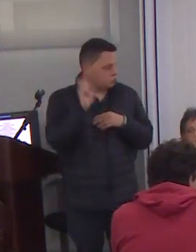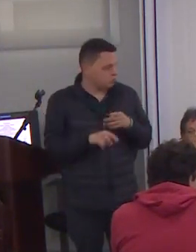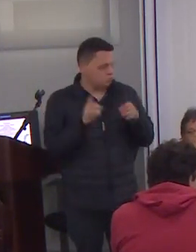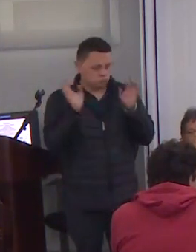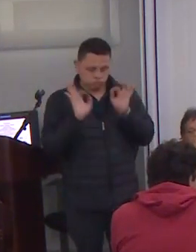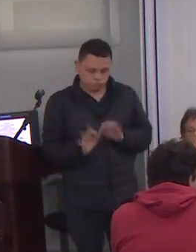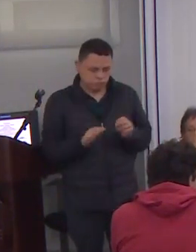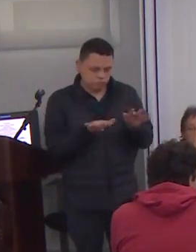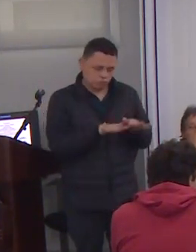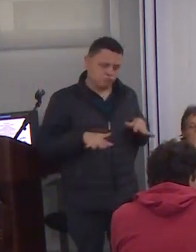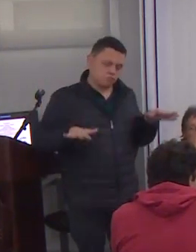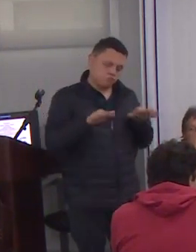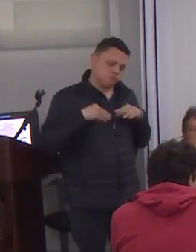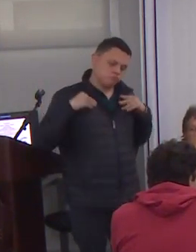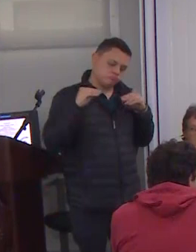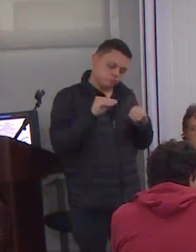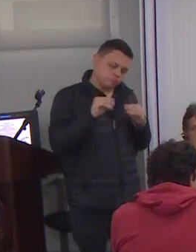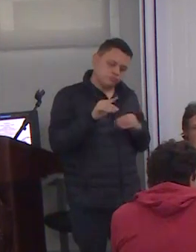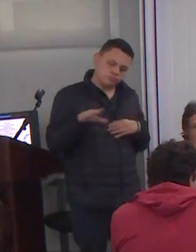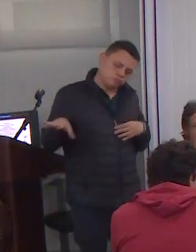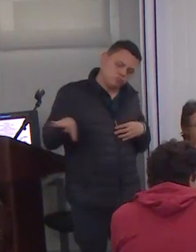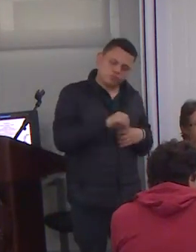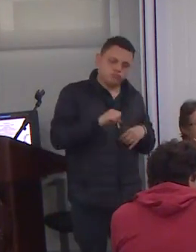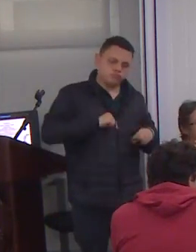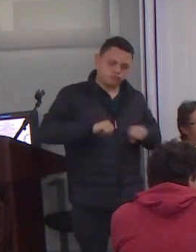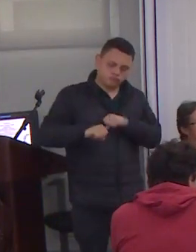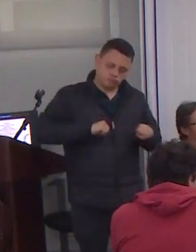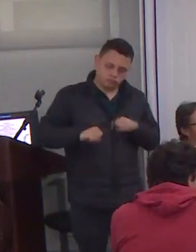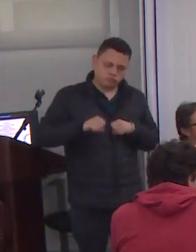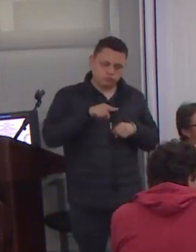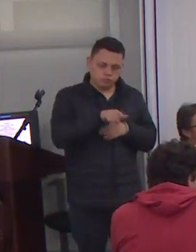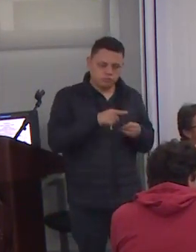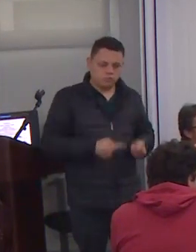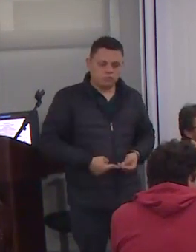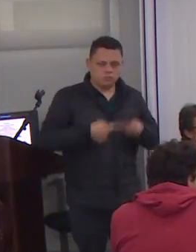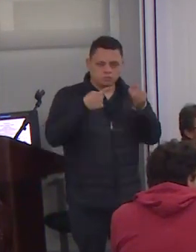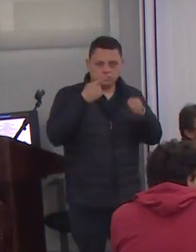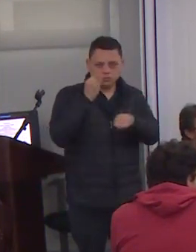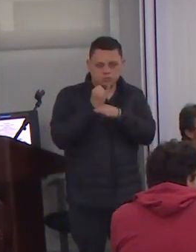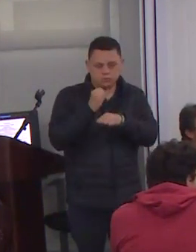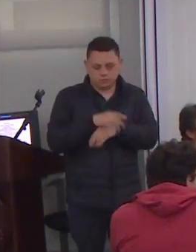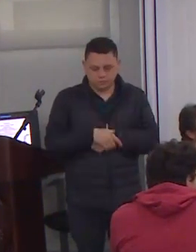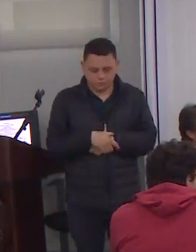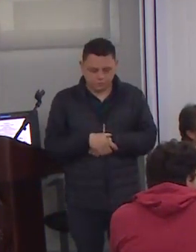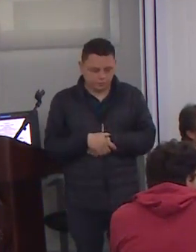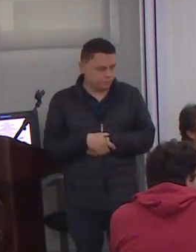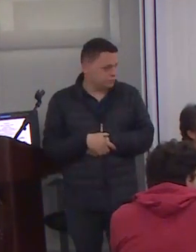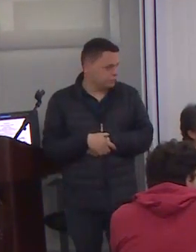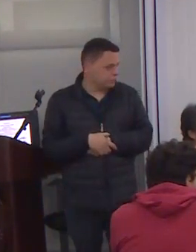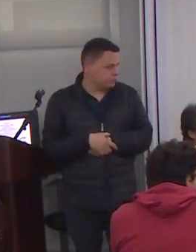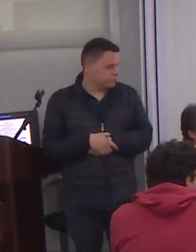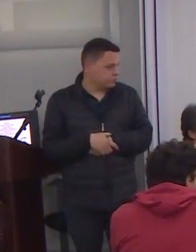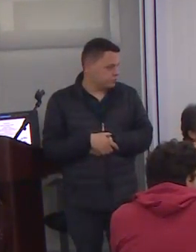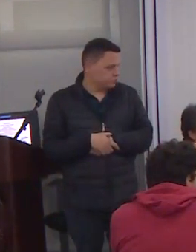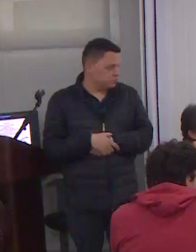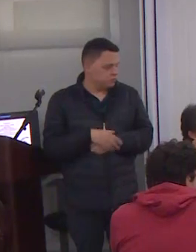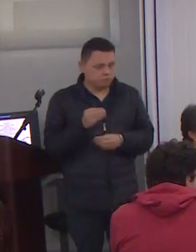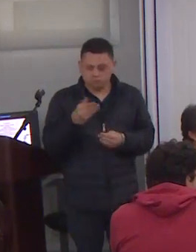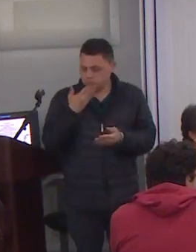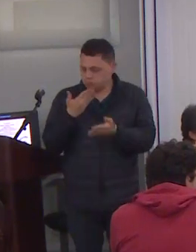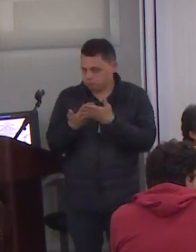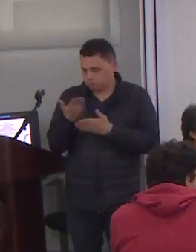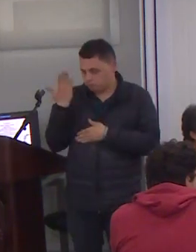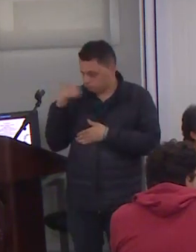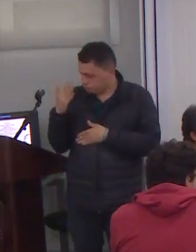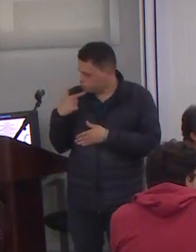prepararle el escenario para que todos actuemos en términos de esa política institucional muchas gracias